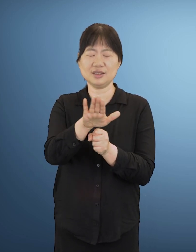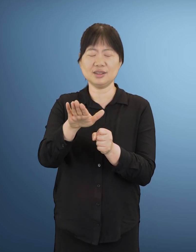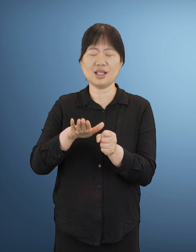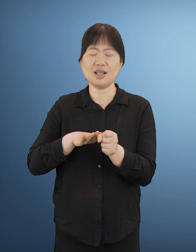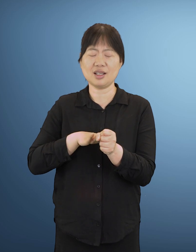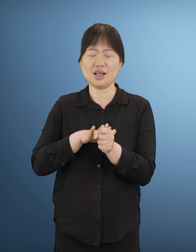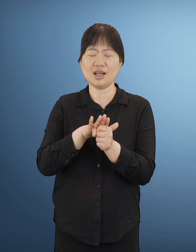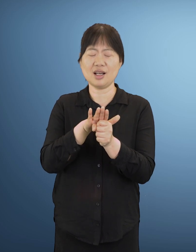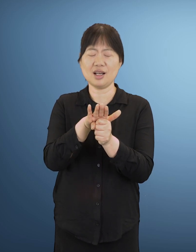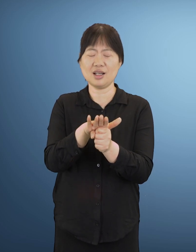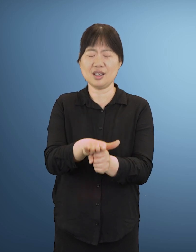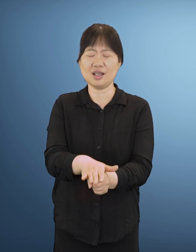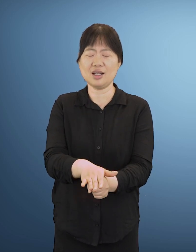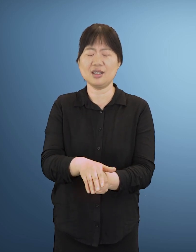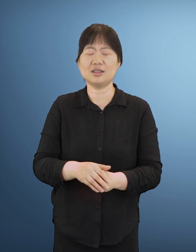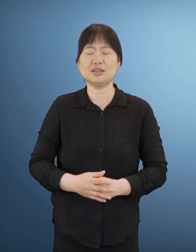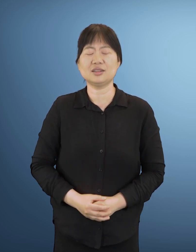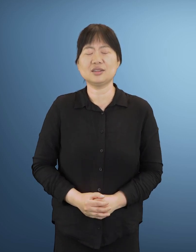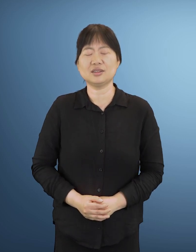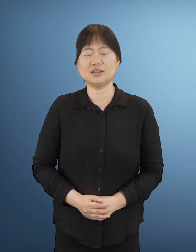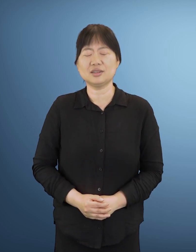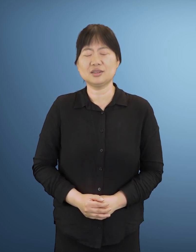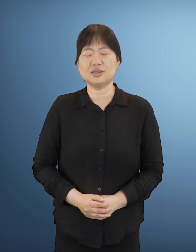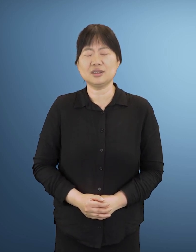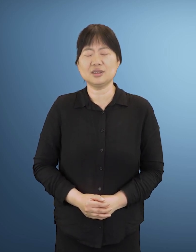완전하신 사랑